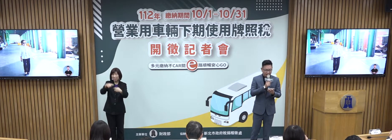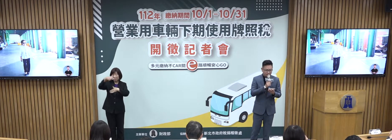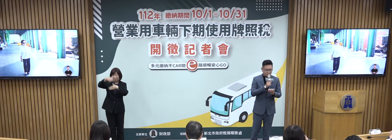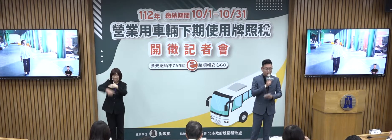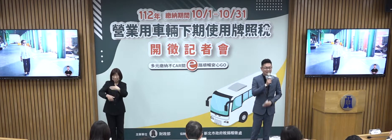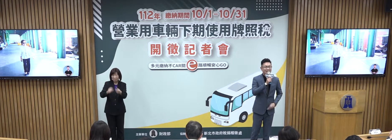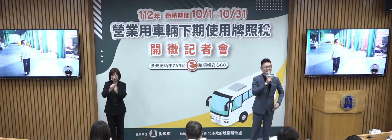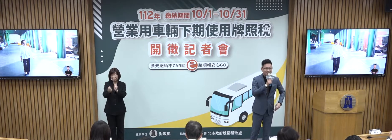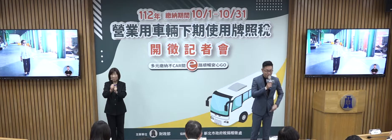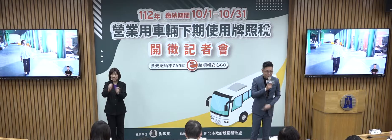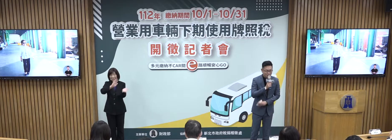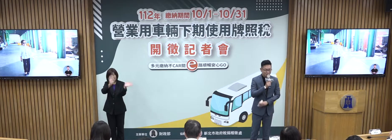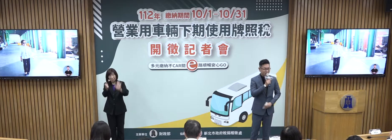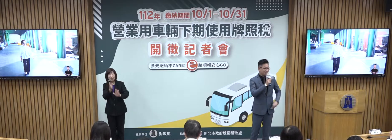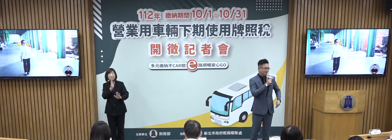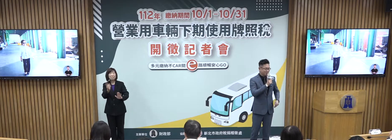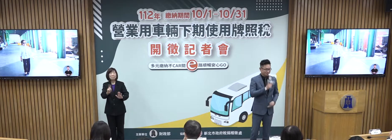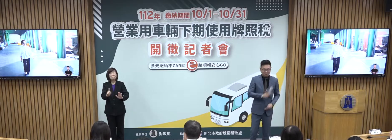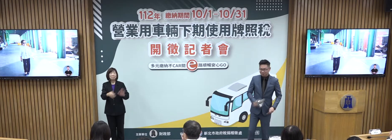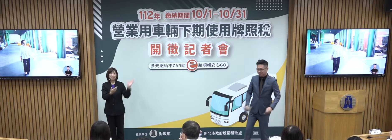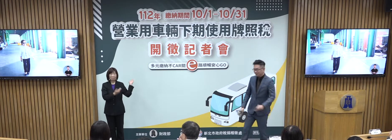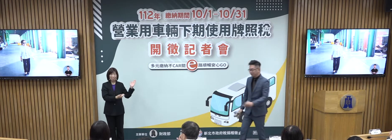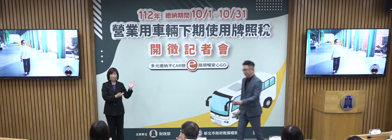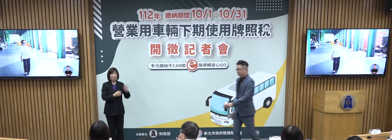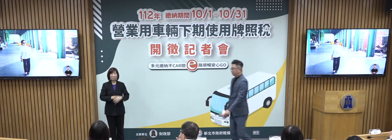用牌照税的相关宣导短片。